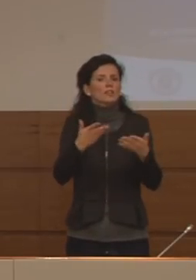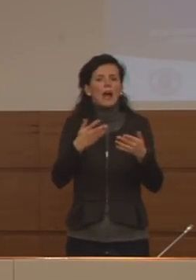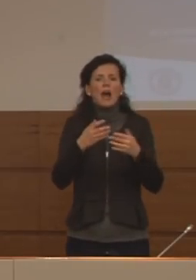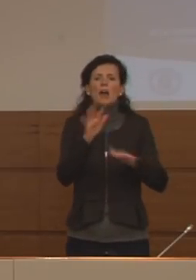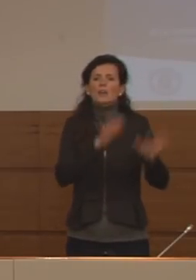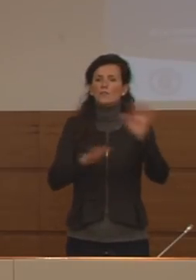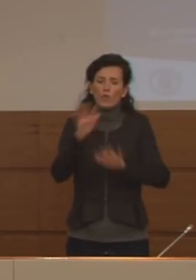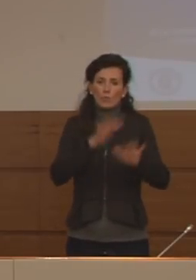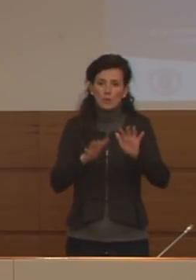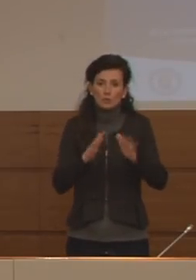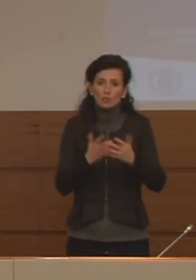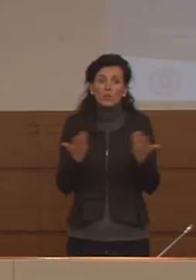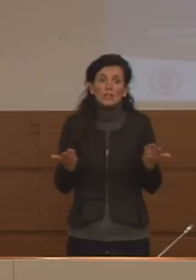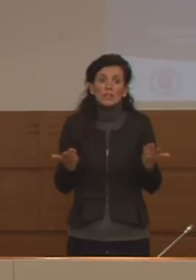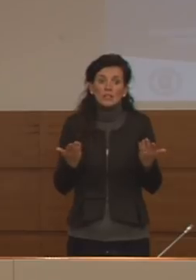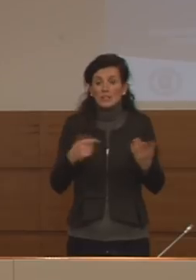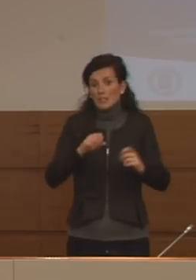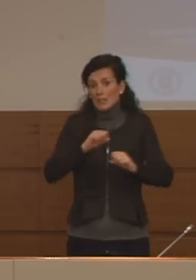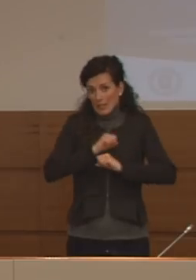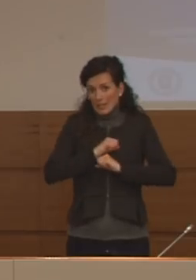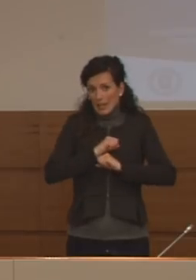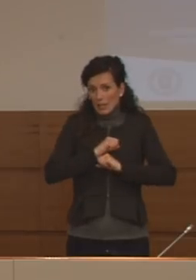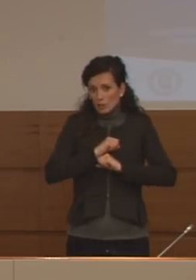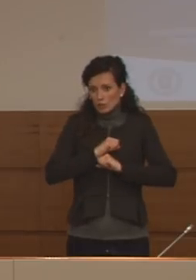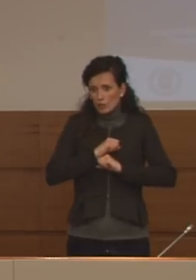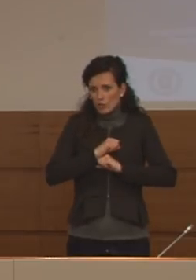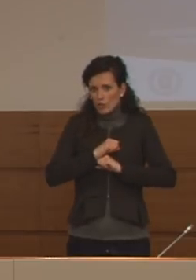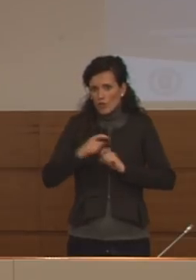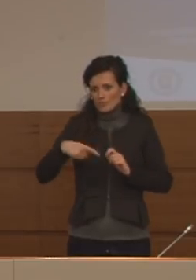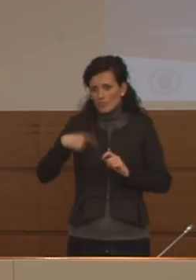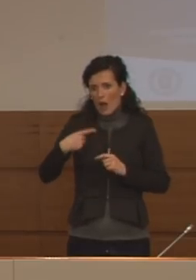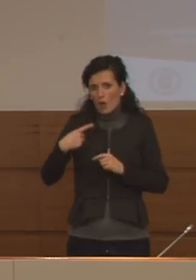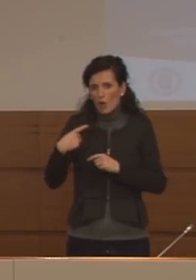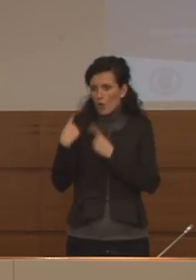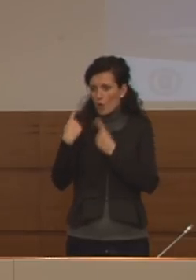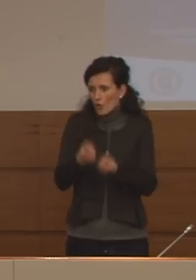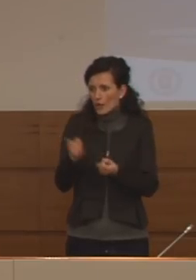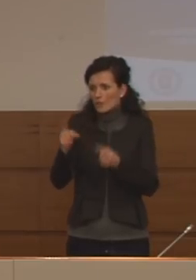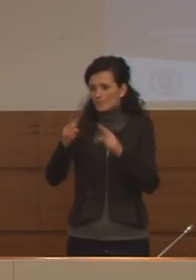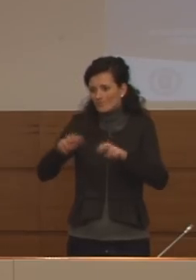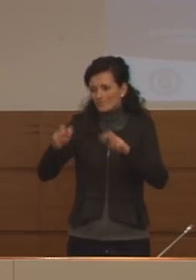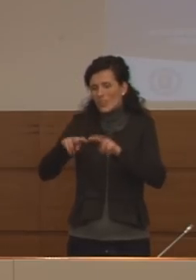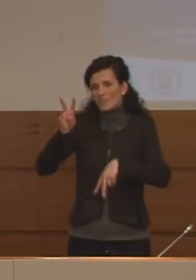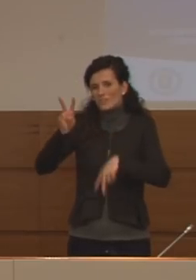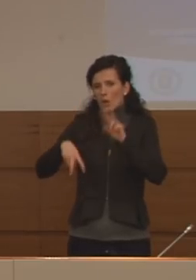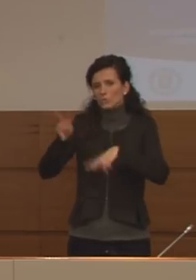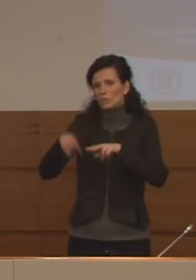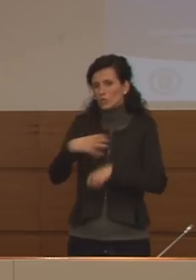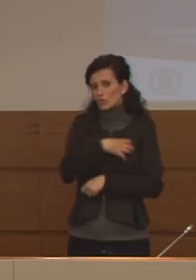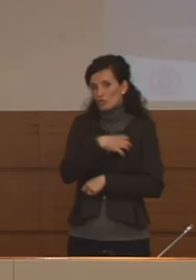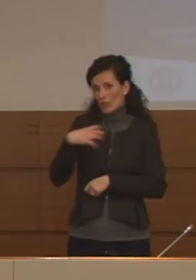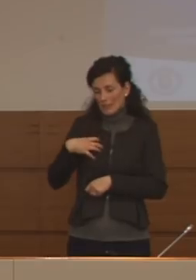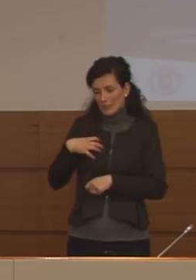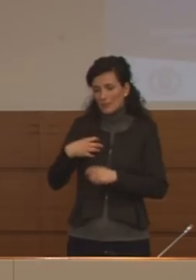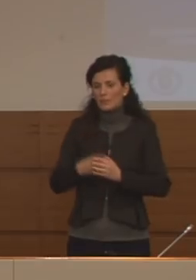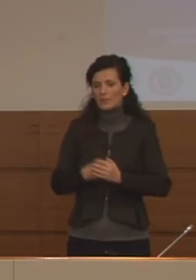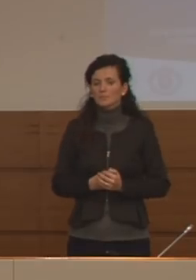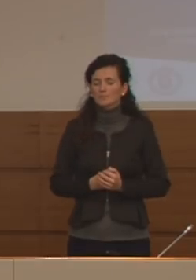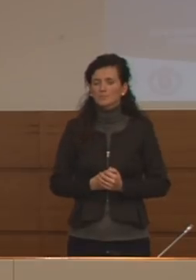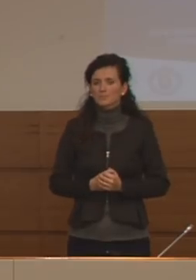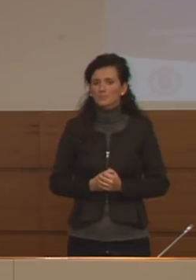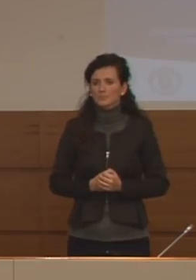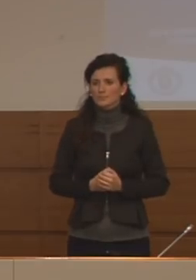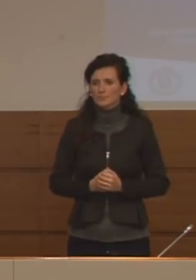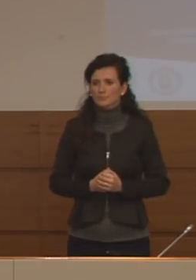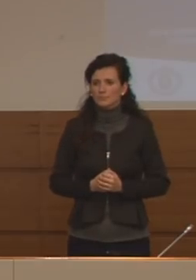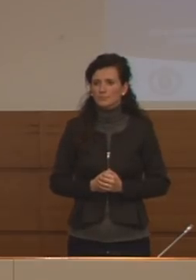fornire ma credo che si sta ancora facendo si stanno ancora facendo delle valutazioni scientifiche per quanto riguarda